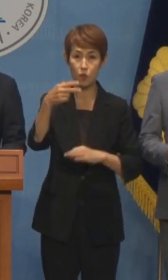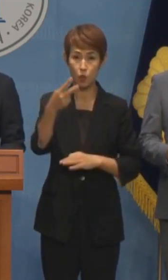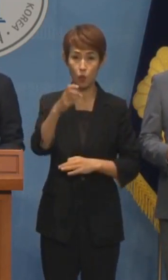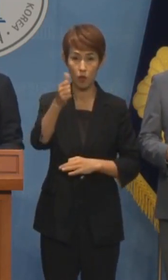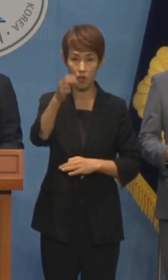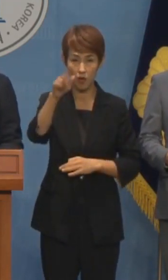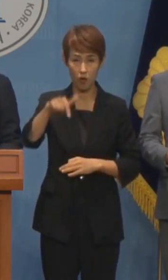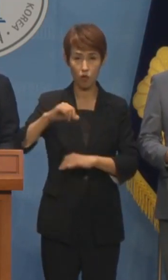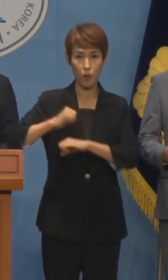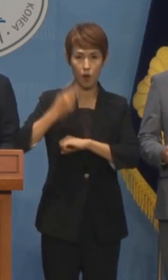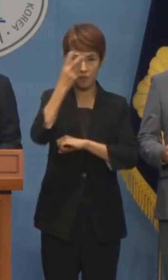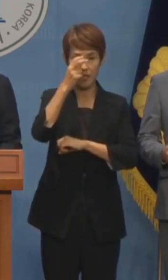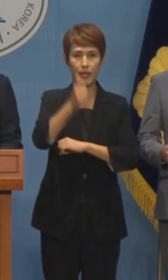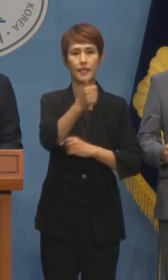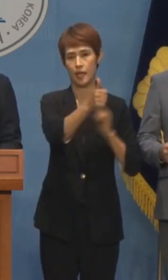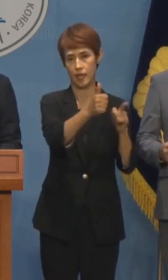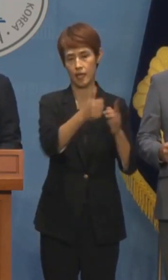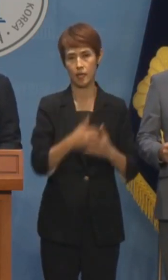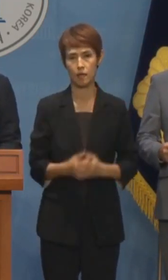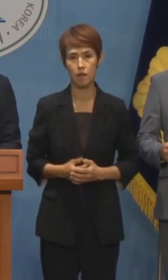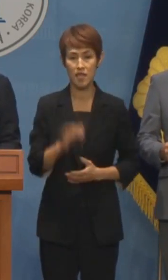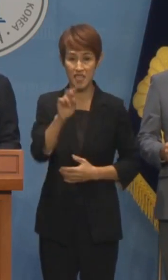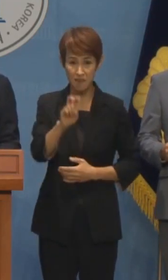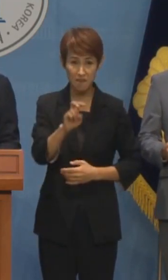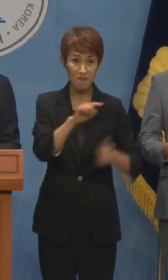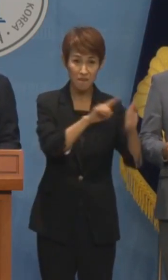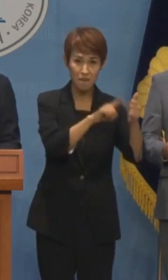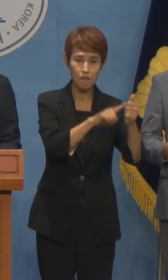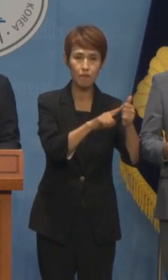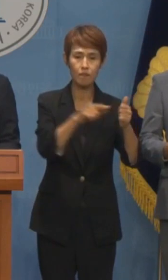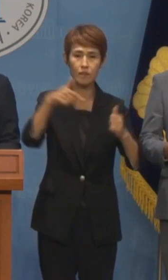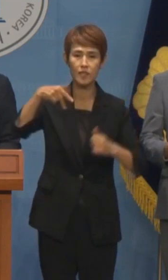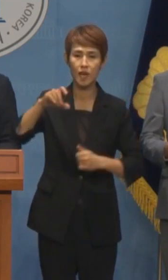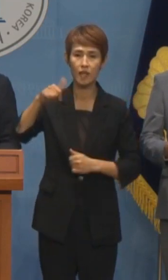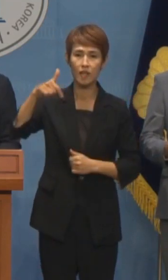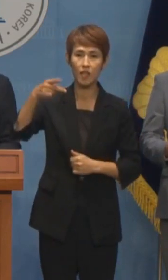검찰단장입니다. 임성근은 장경태